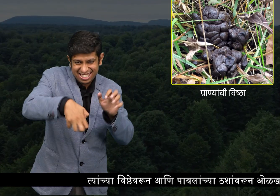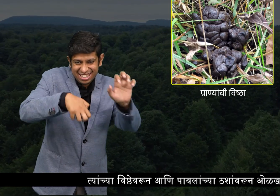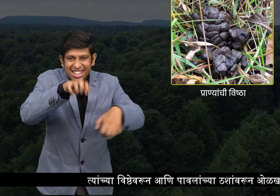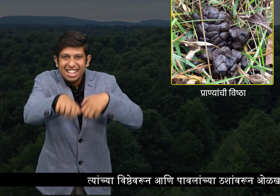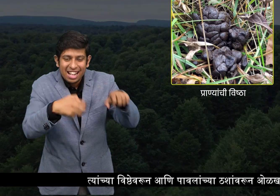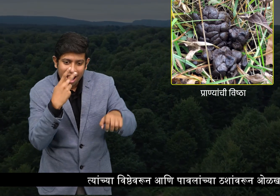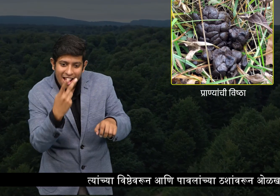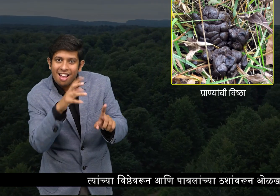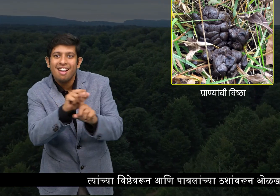आली.